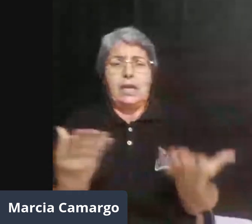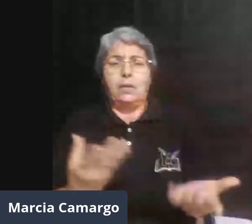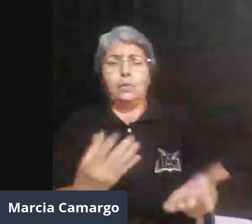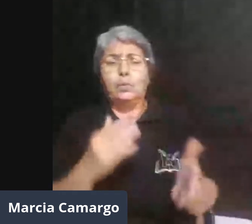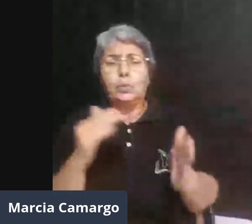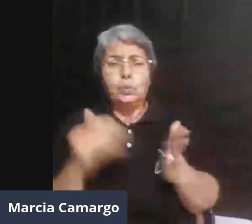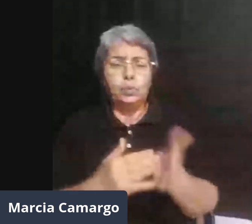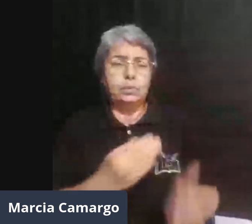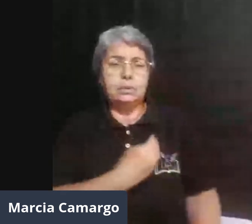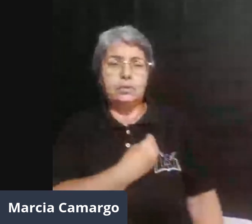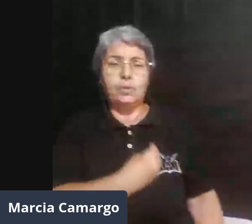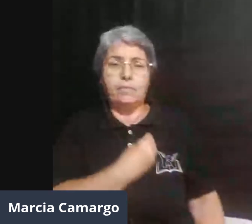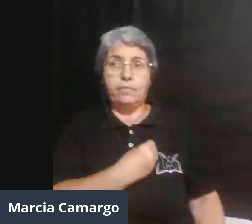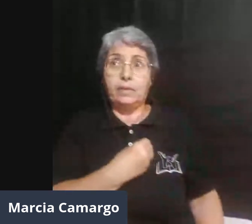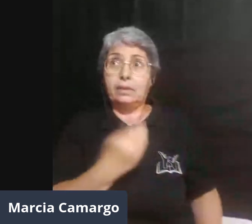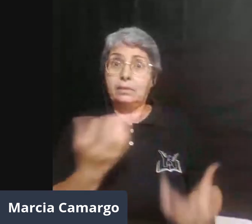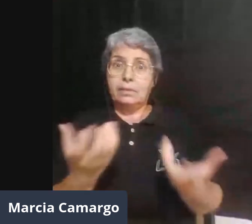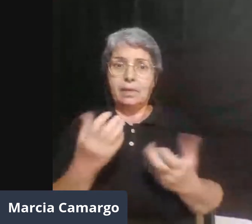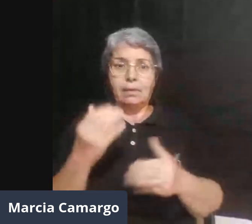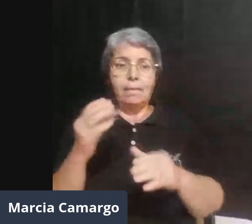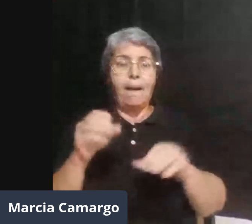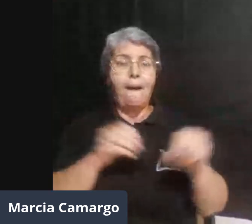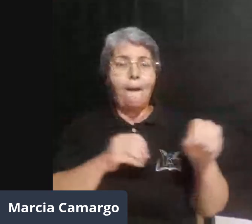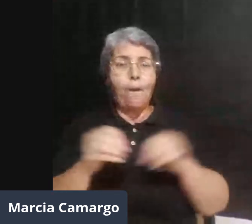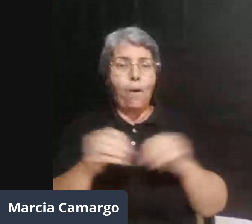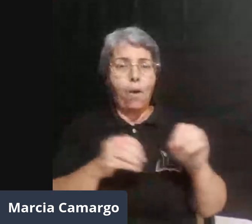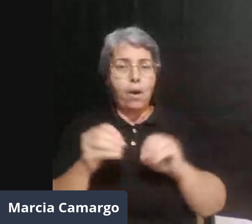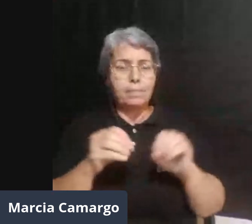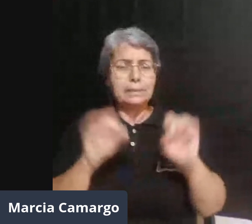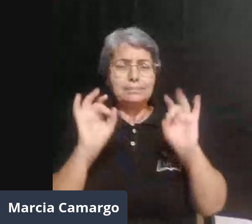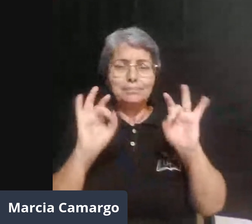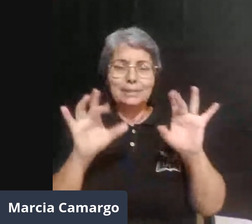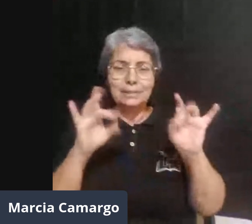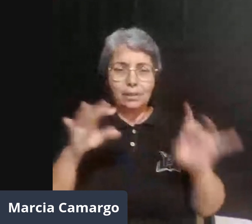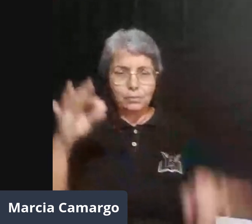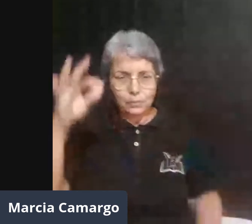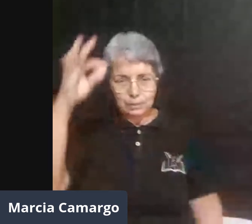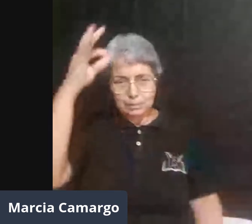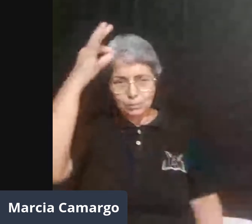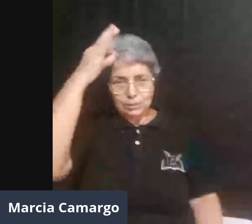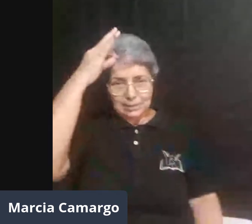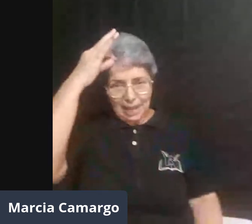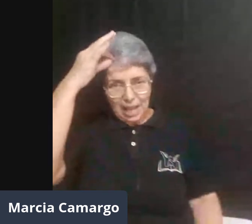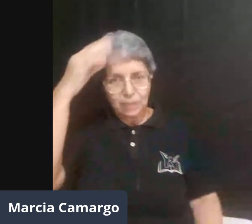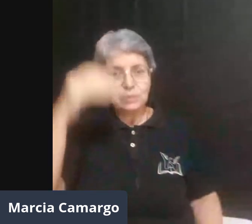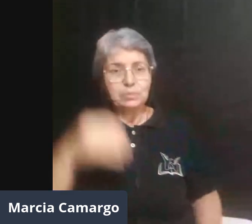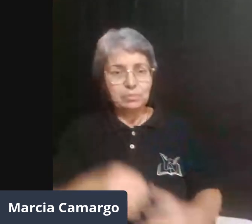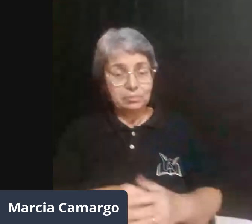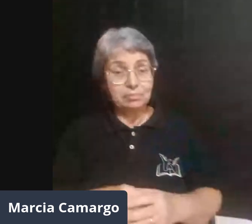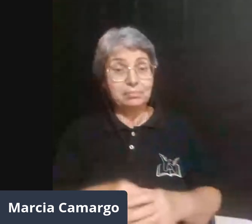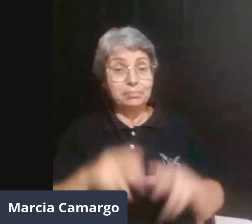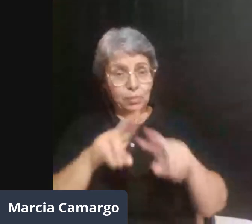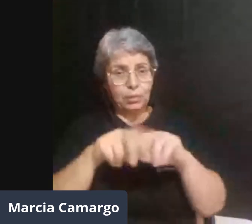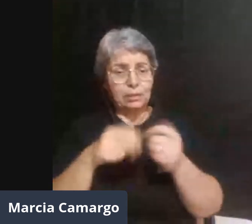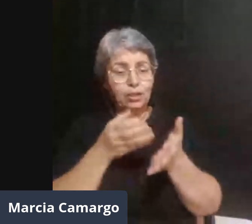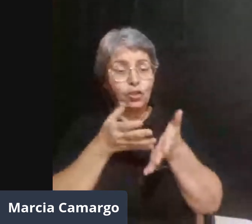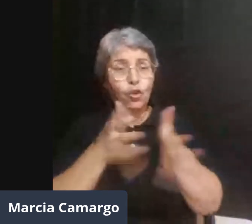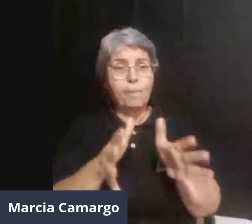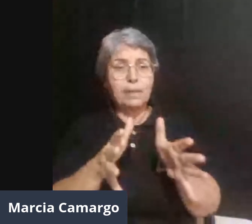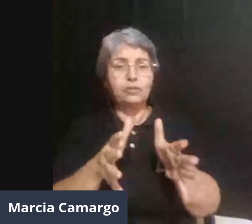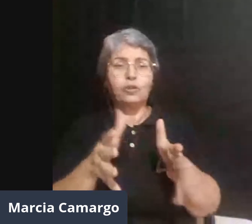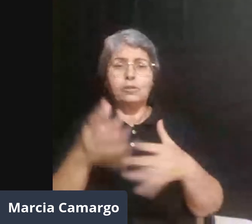Santo. Assim, ela foi bem nascida, concebida na verdadeira fé, não